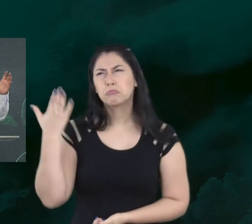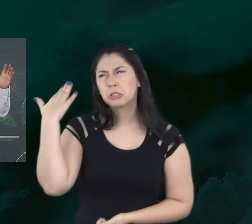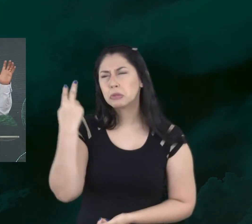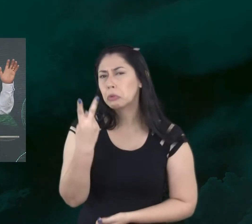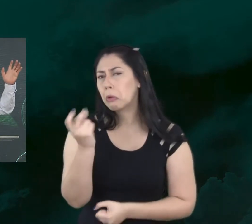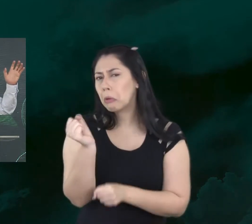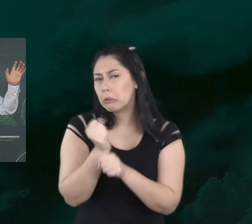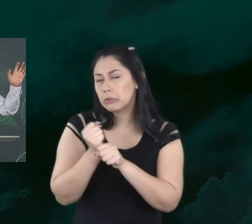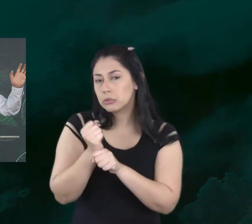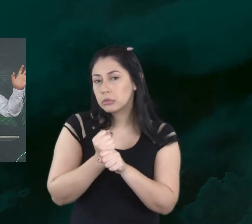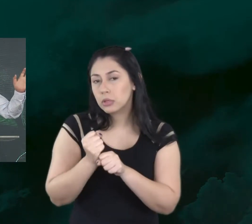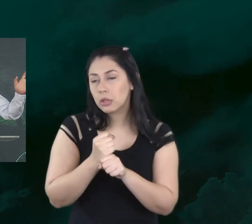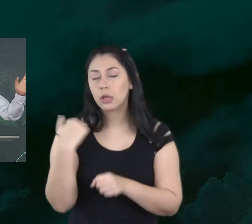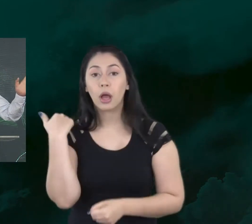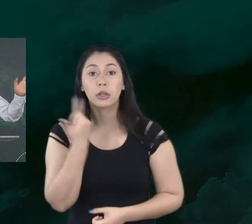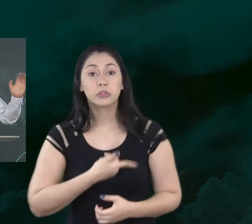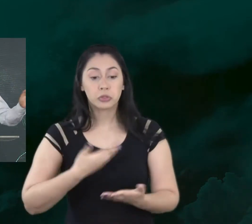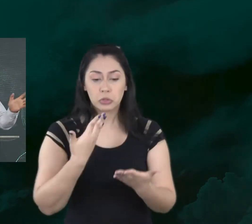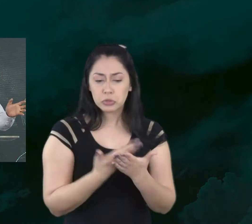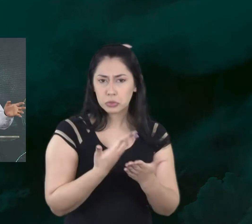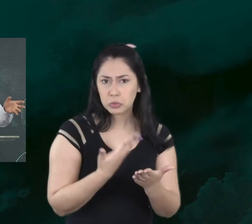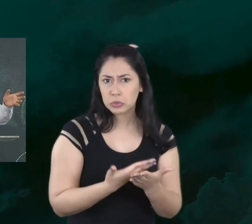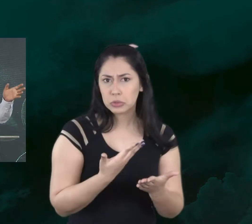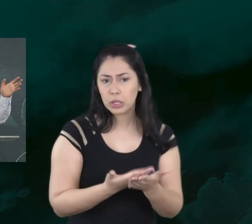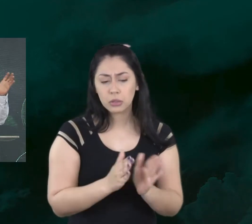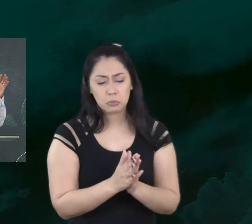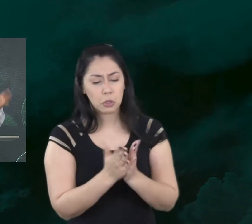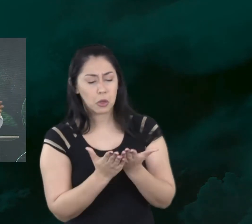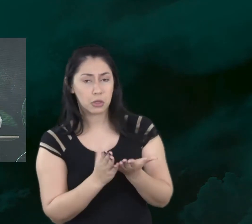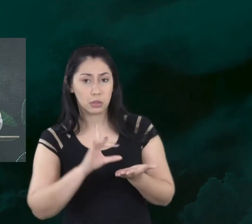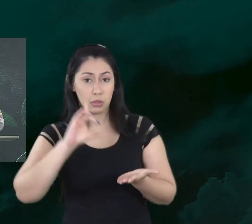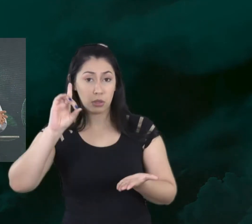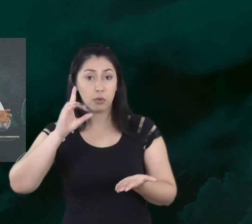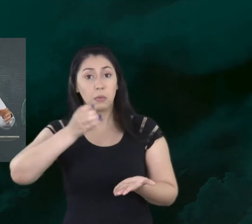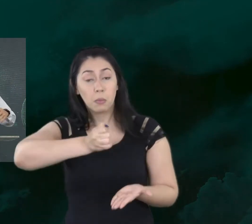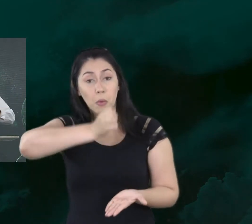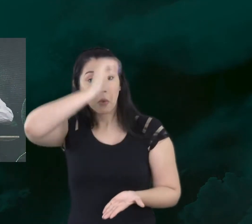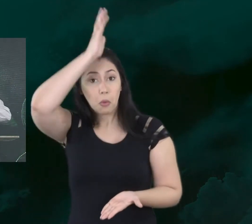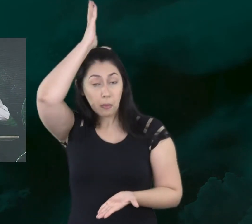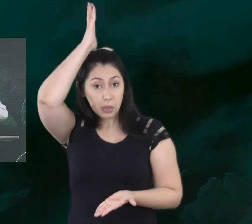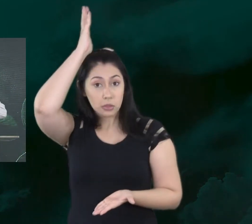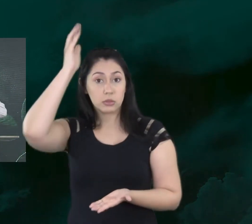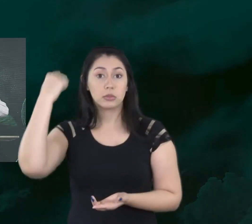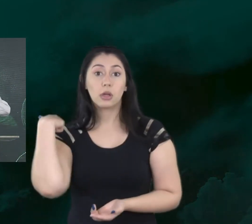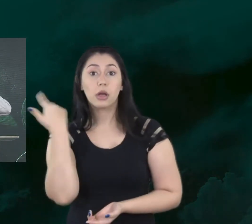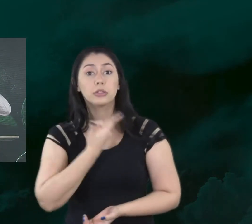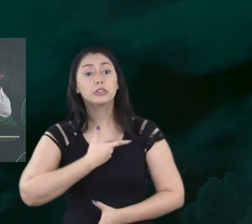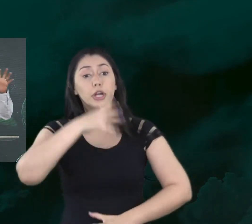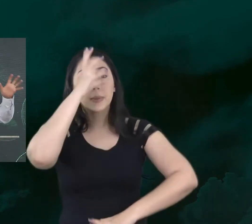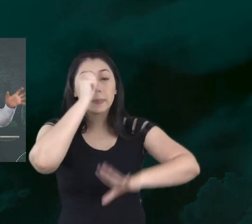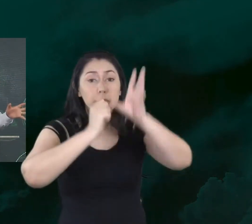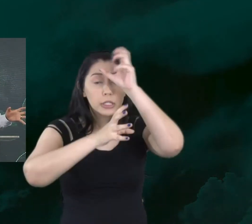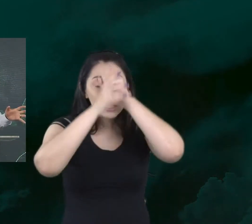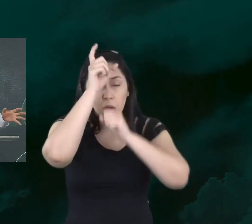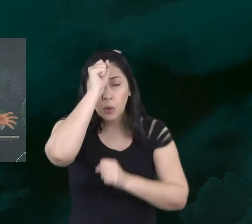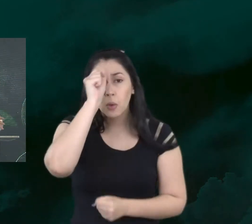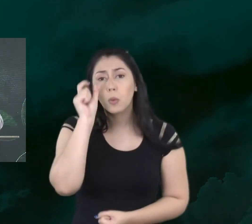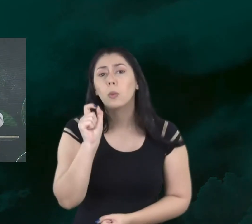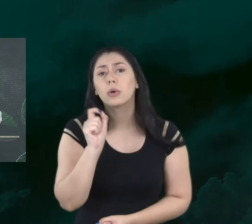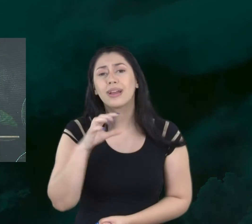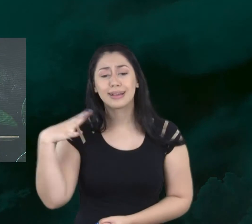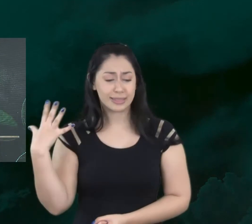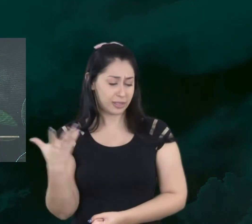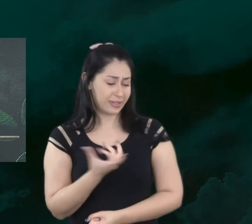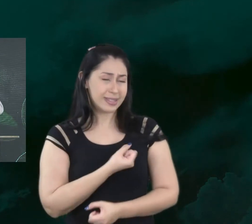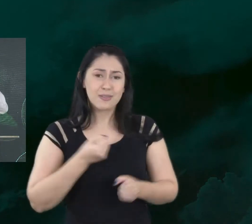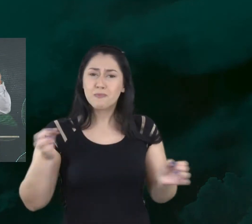nós vimos estudando o livro de Romanos, e de Romanos nós aprendemos a plena salvação de Deus, que